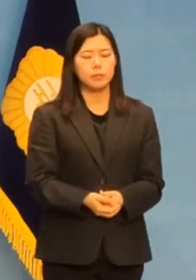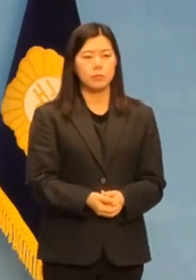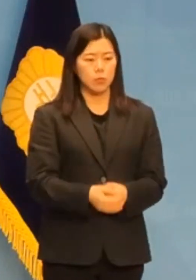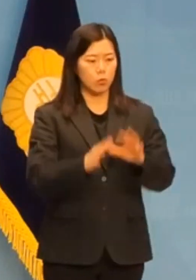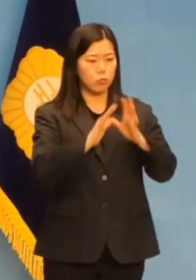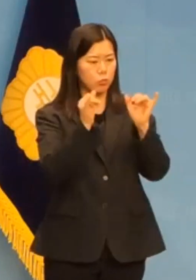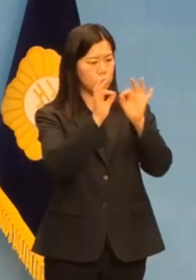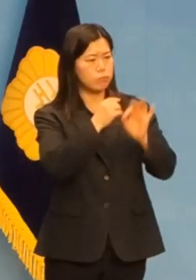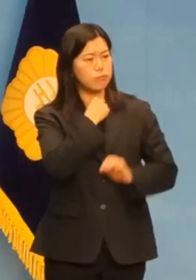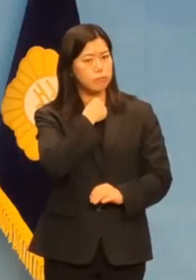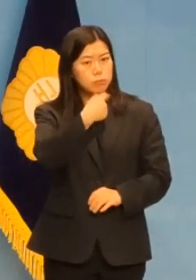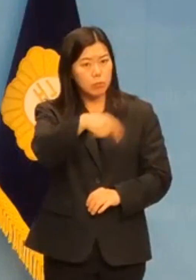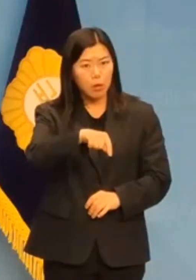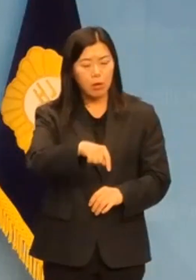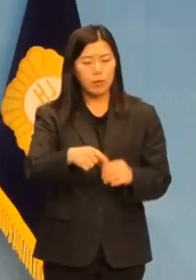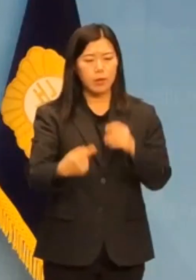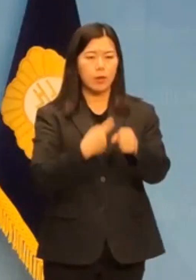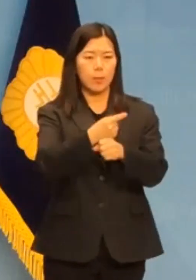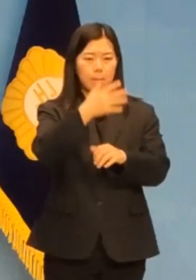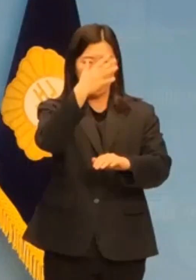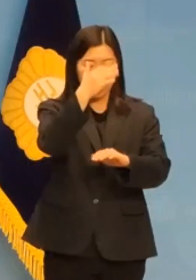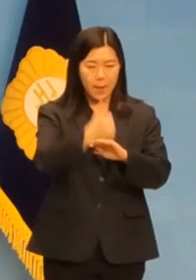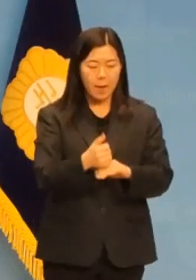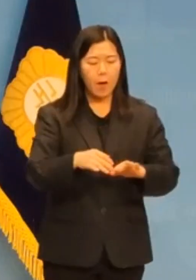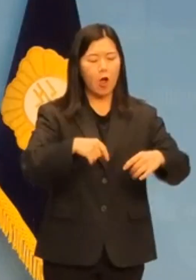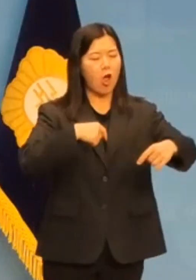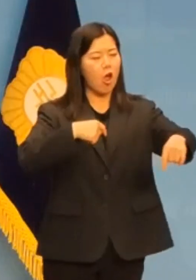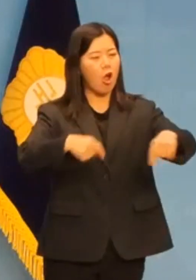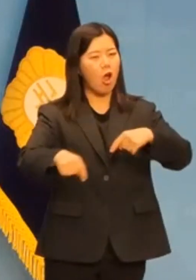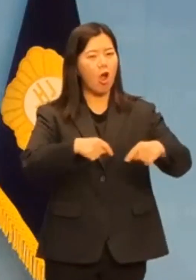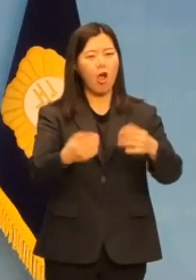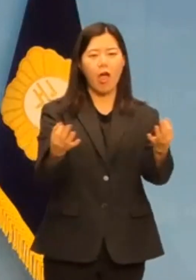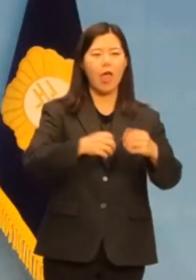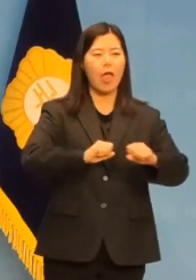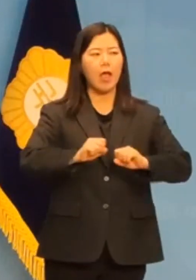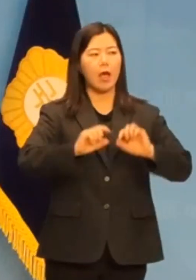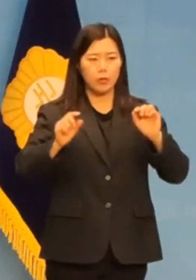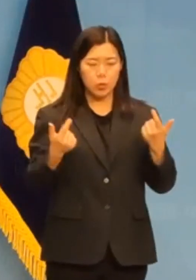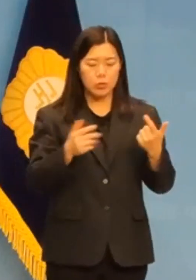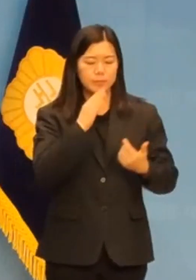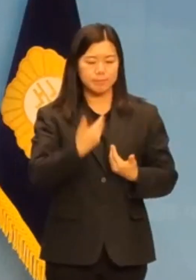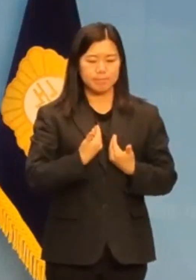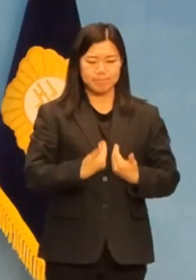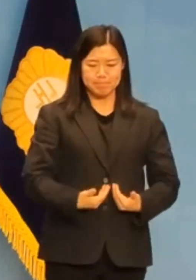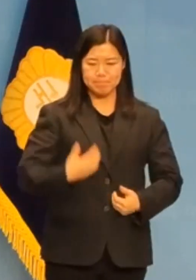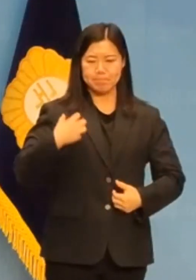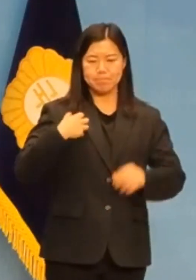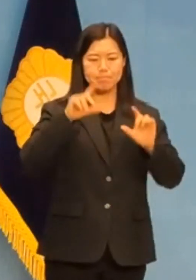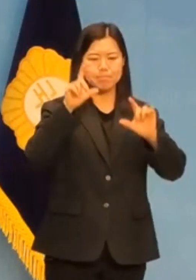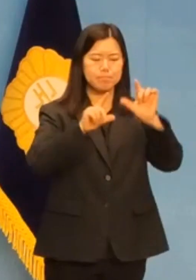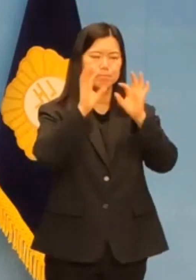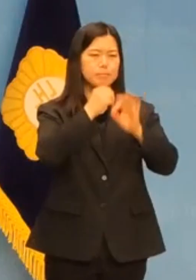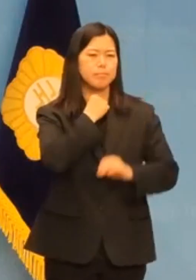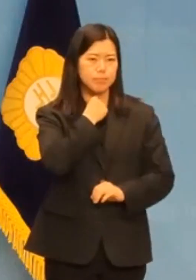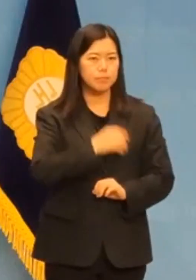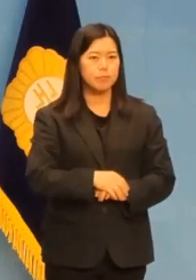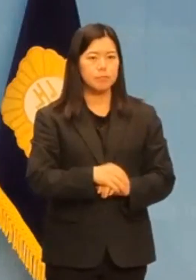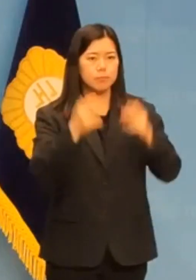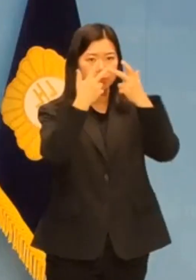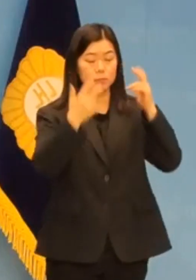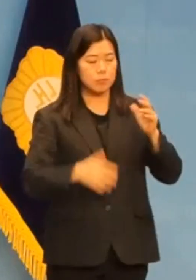보고 싶은 것은 연말 특선 정치 예능이 아니라 차분하고 책임있는 국정운영입니다. 이